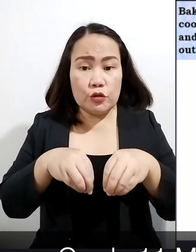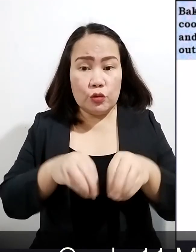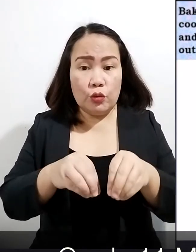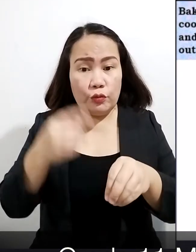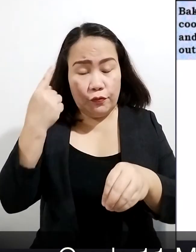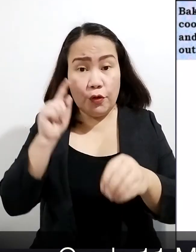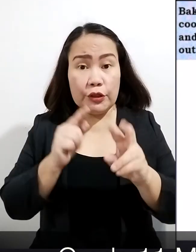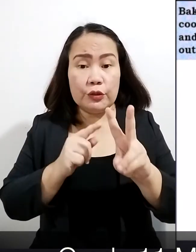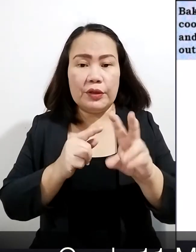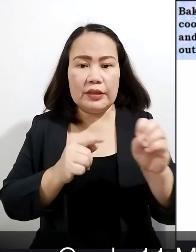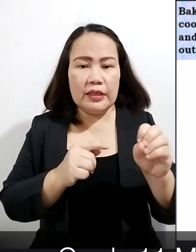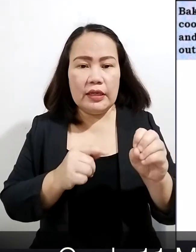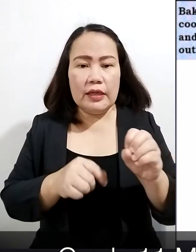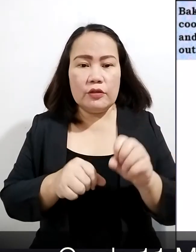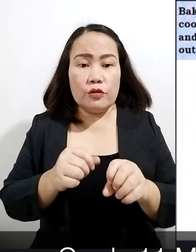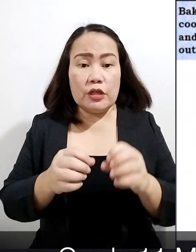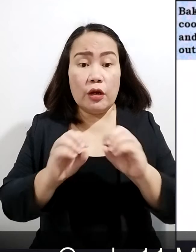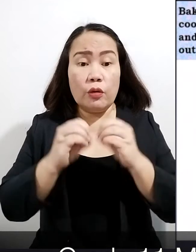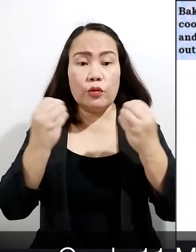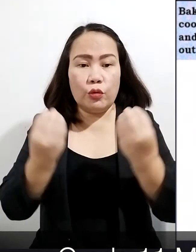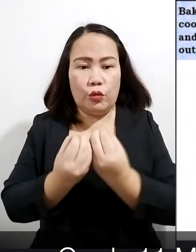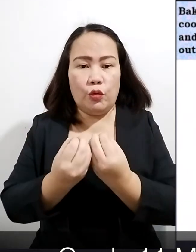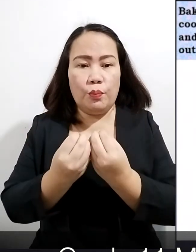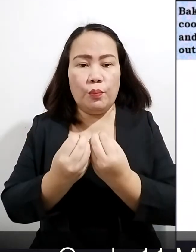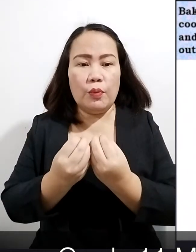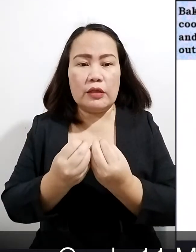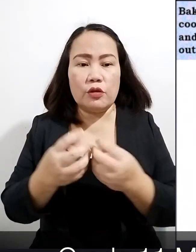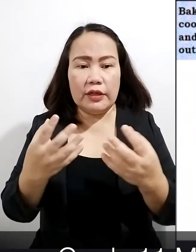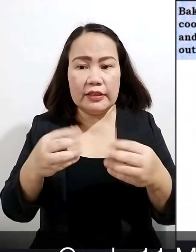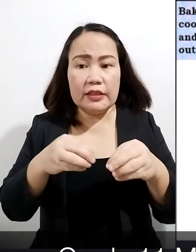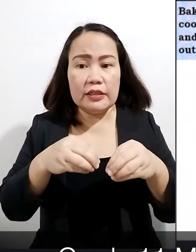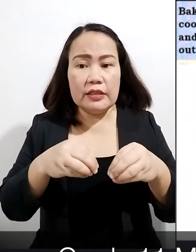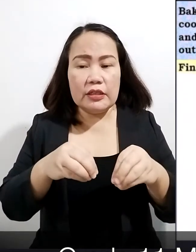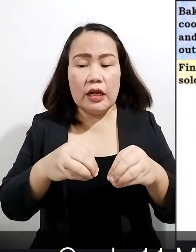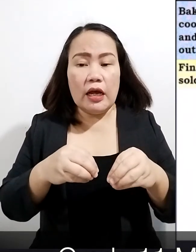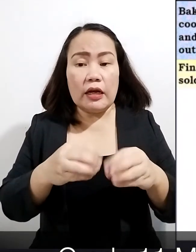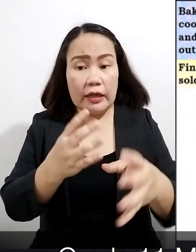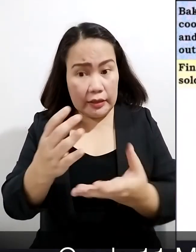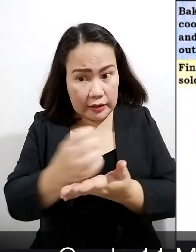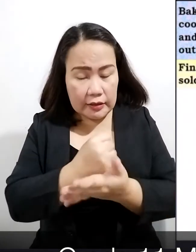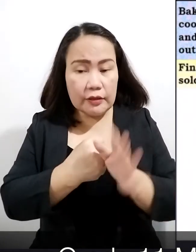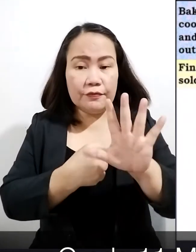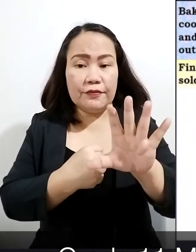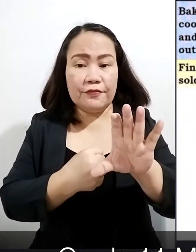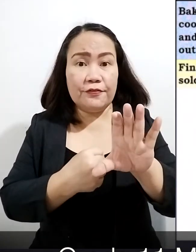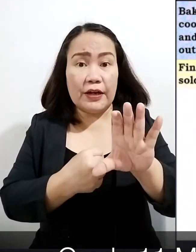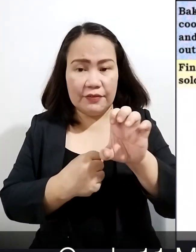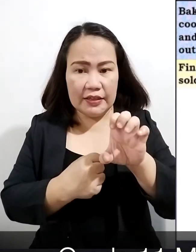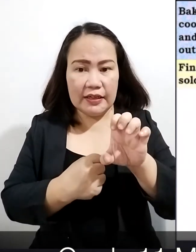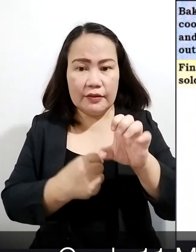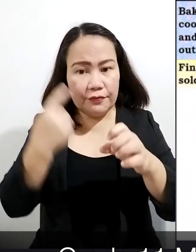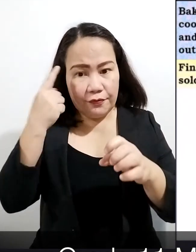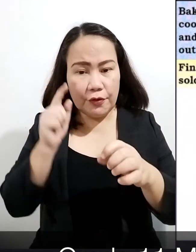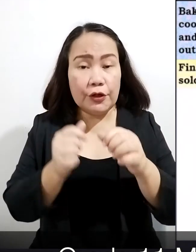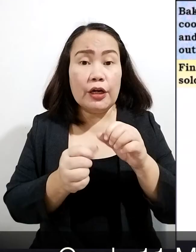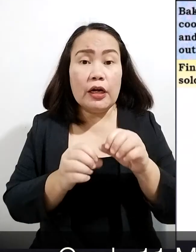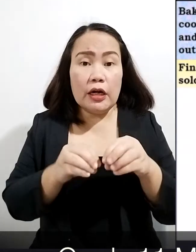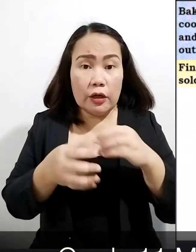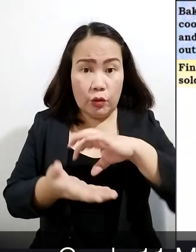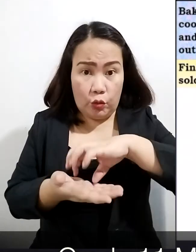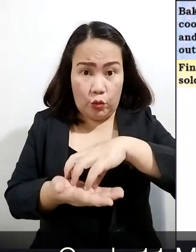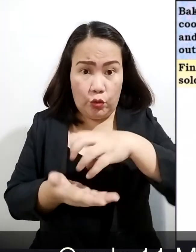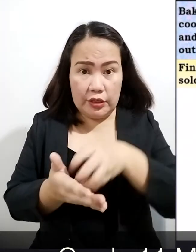has already shelled out 500 pesos for the cookie sale. Find the profit function P of